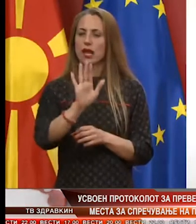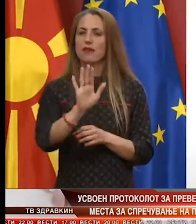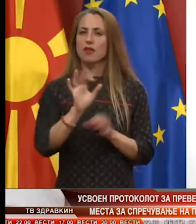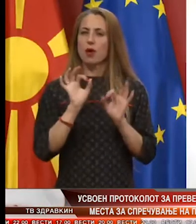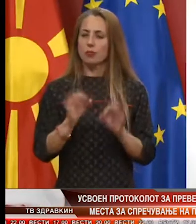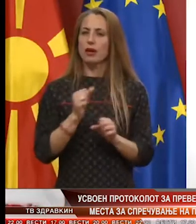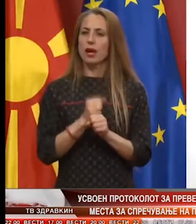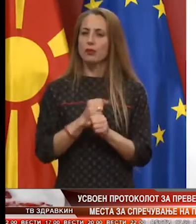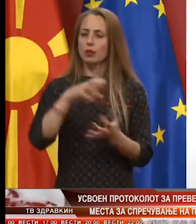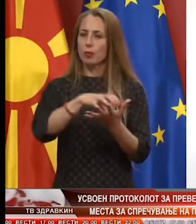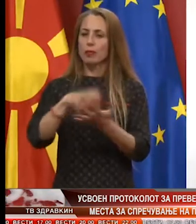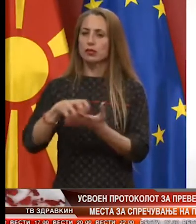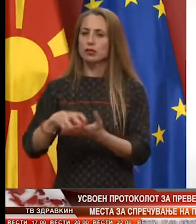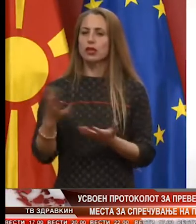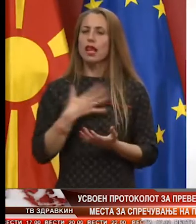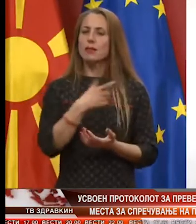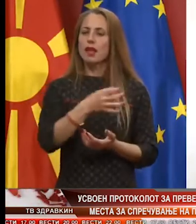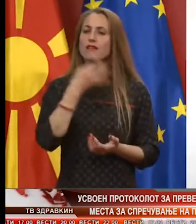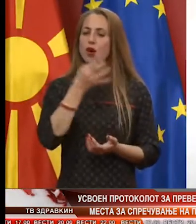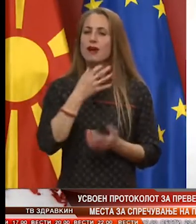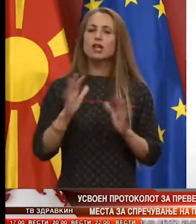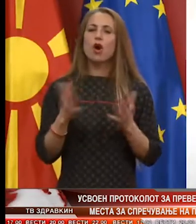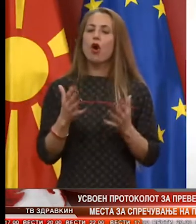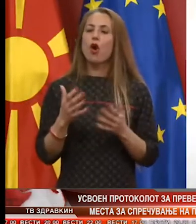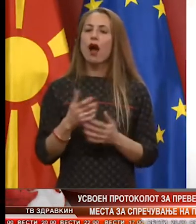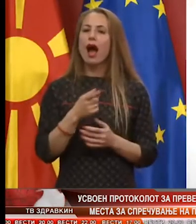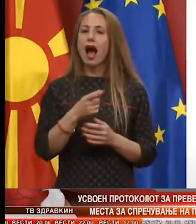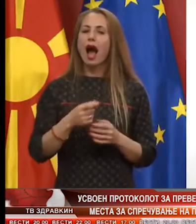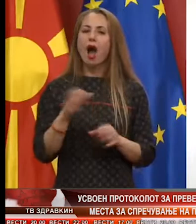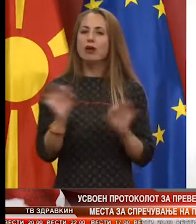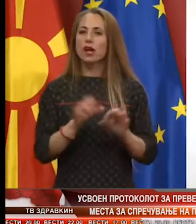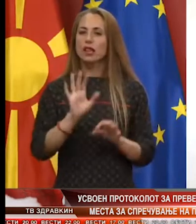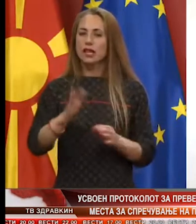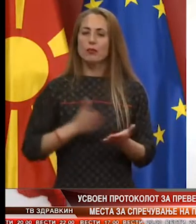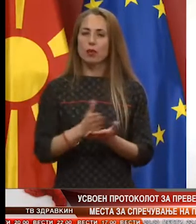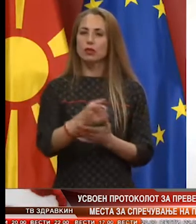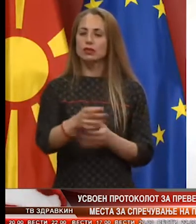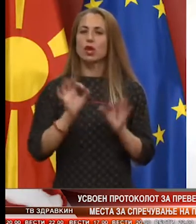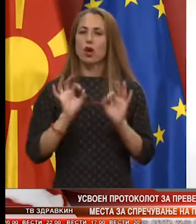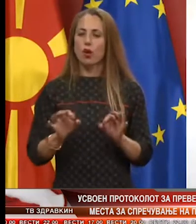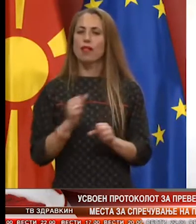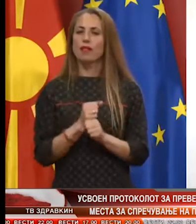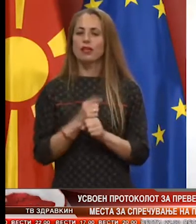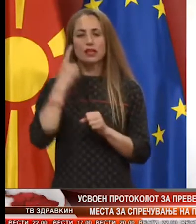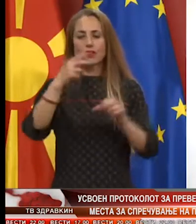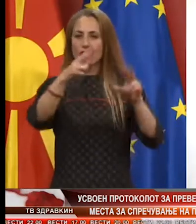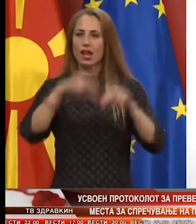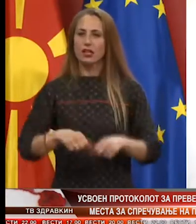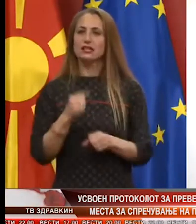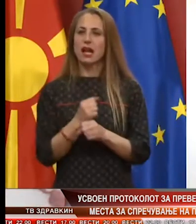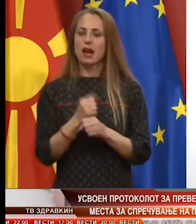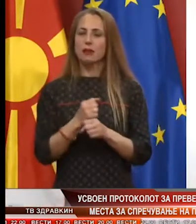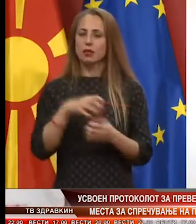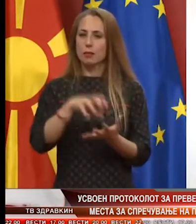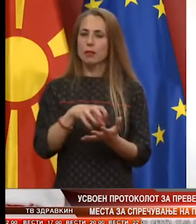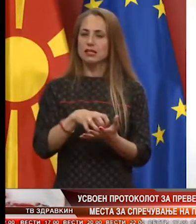на работното место. Дали имате информација кога би се изготвиле тие протоколи за нормално функционирање и враќање на работните места во